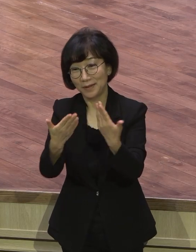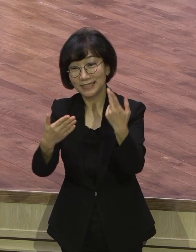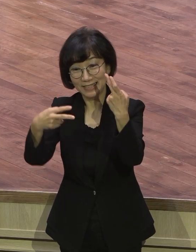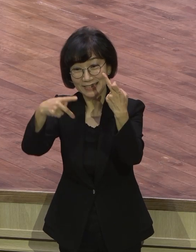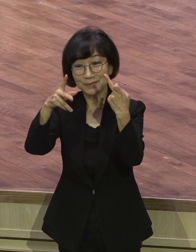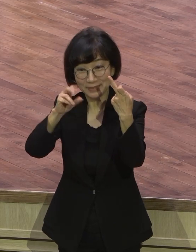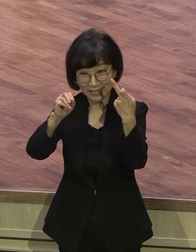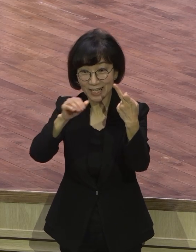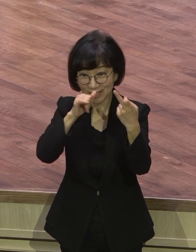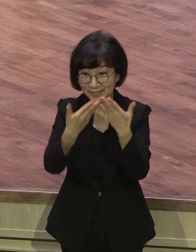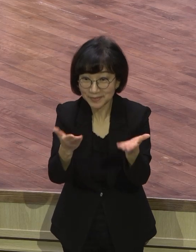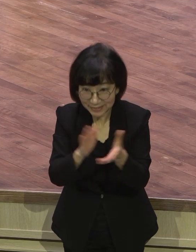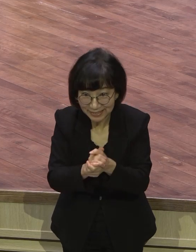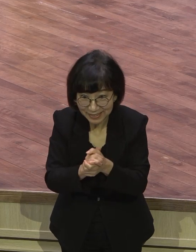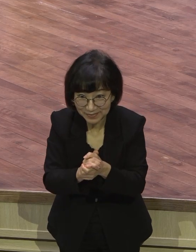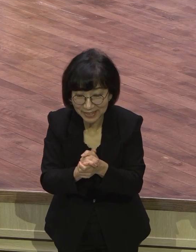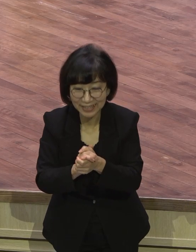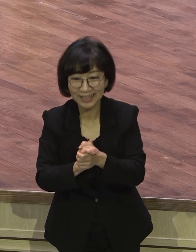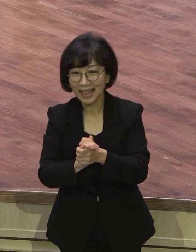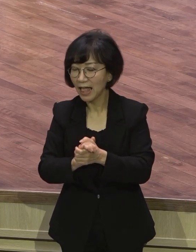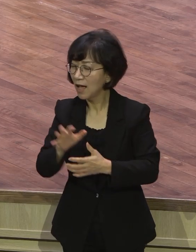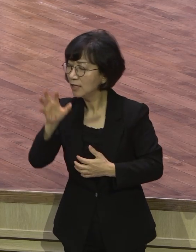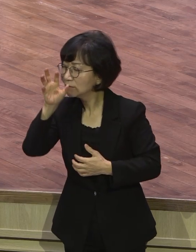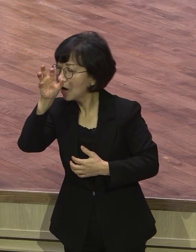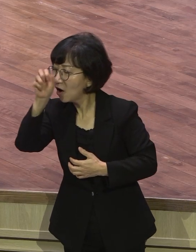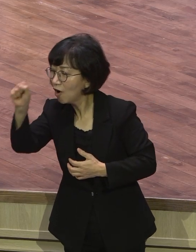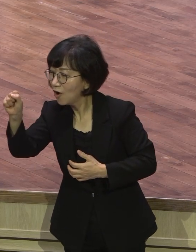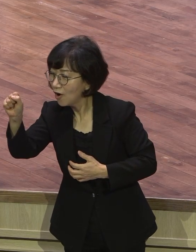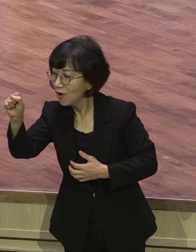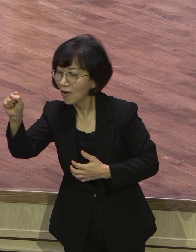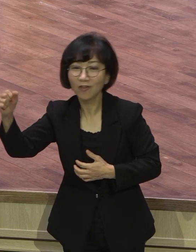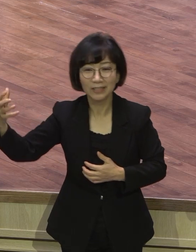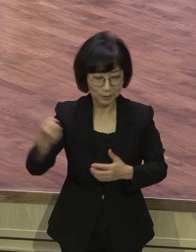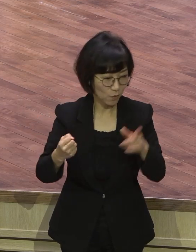아멘 선으로 악을 이기라.